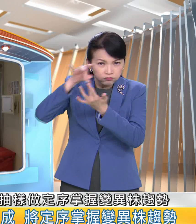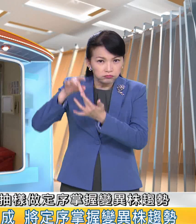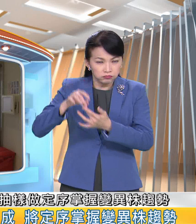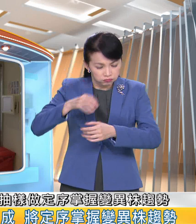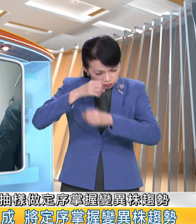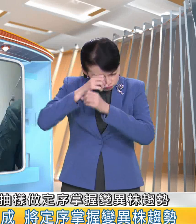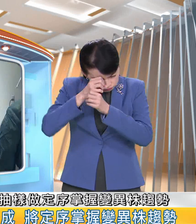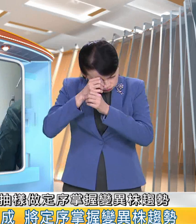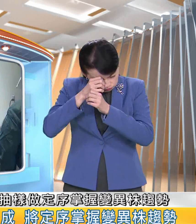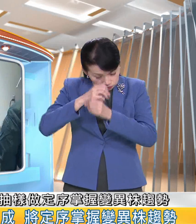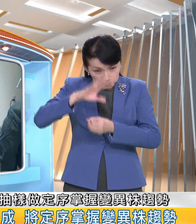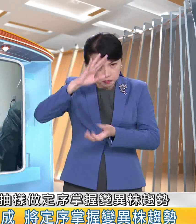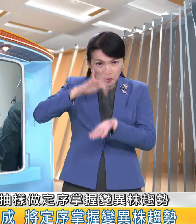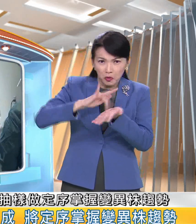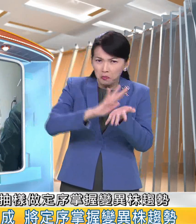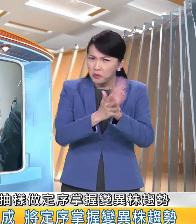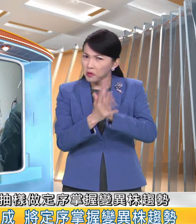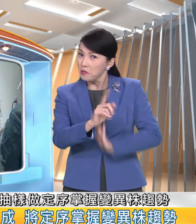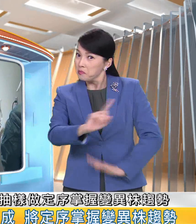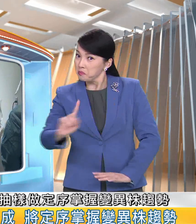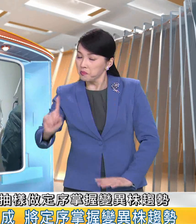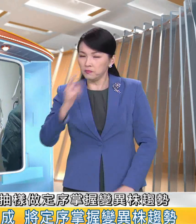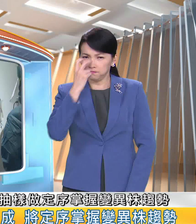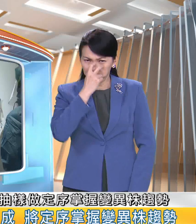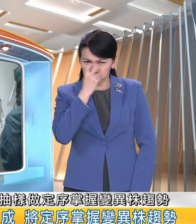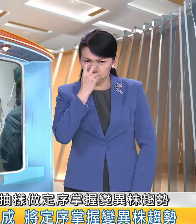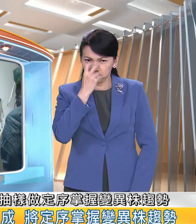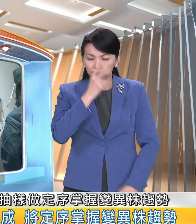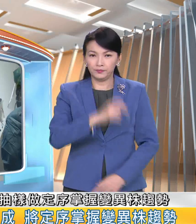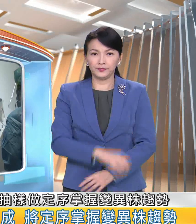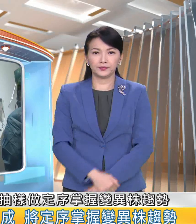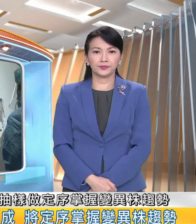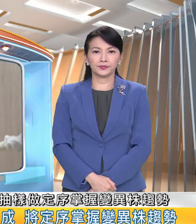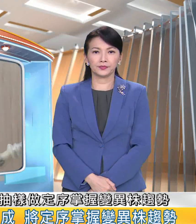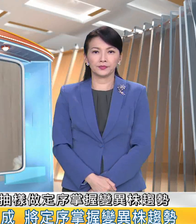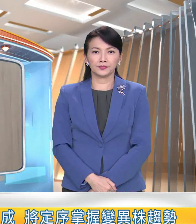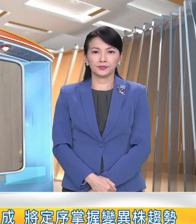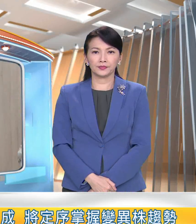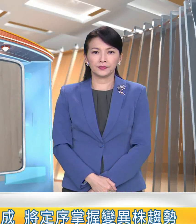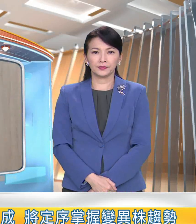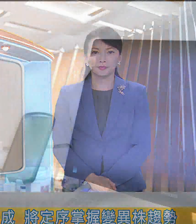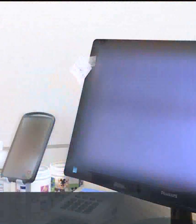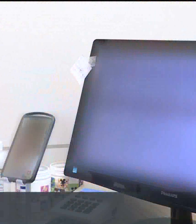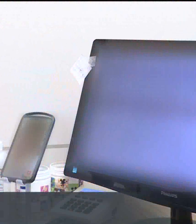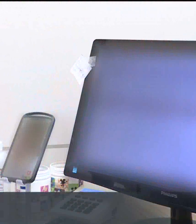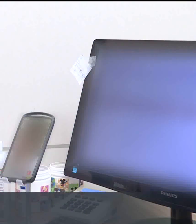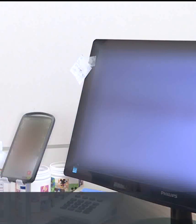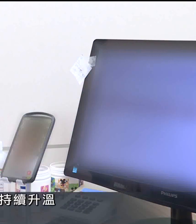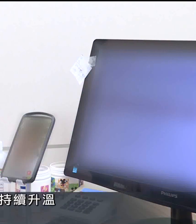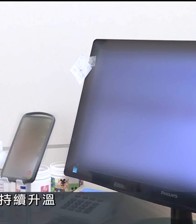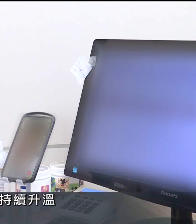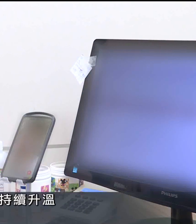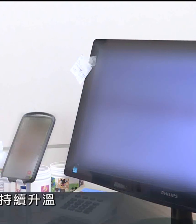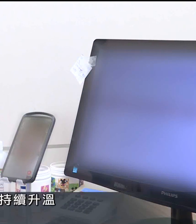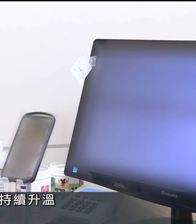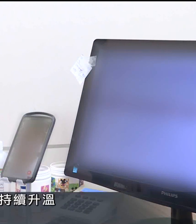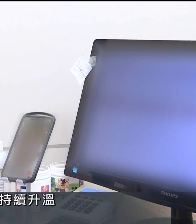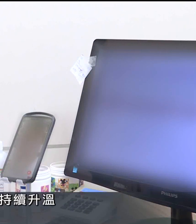勢新冠疫情不放假持續升溫